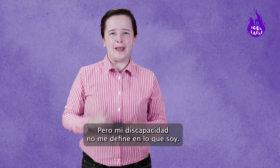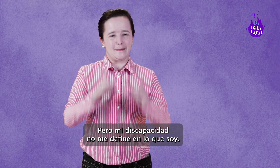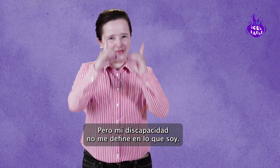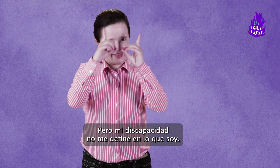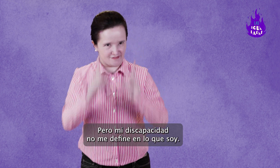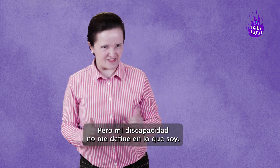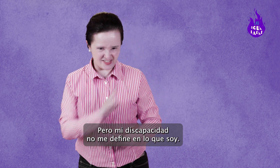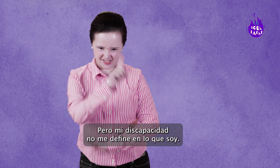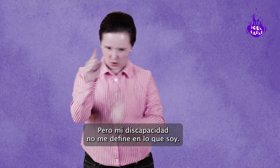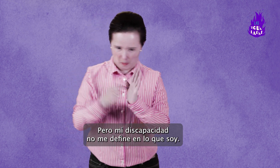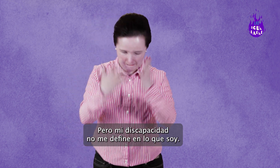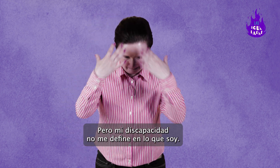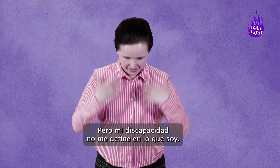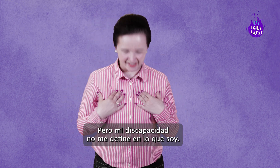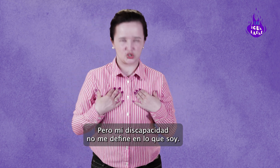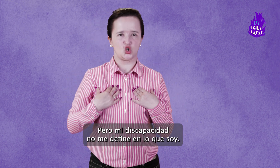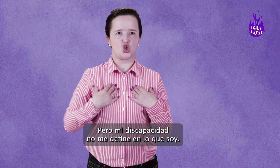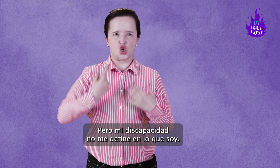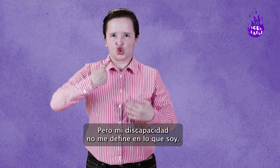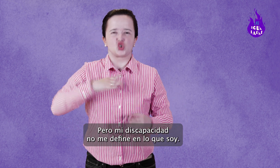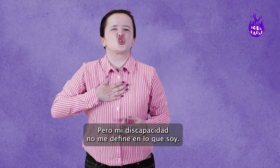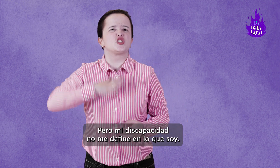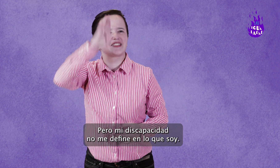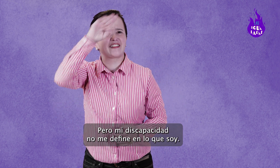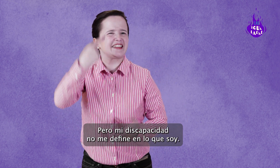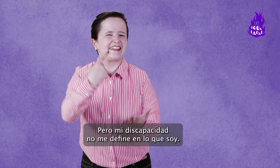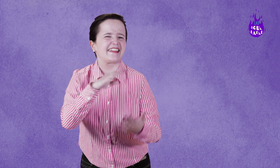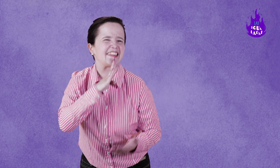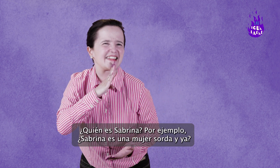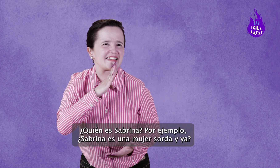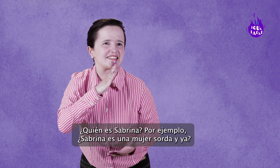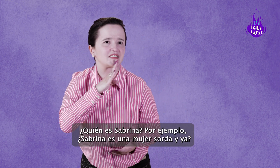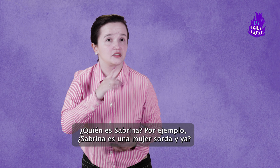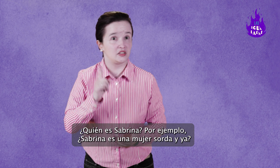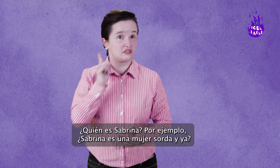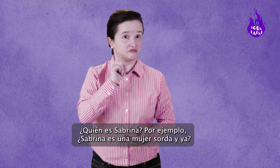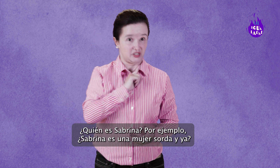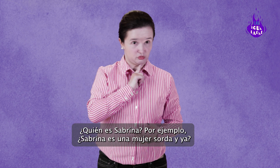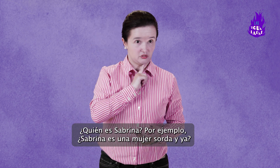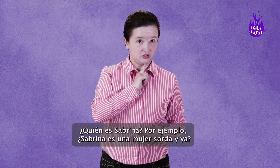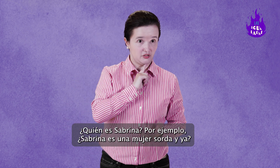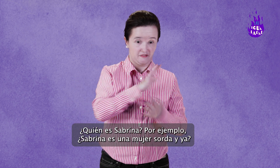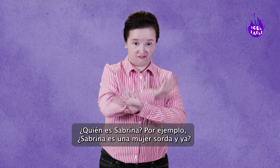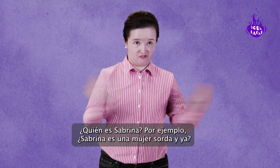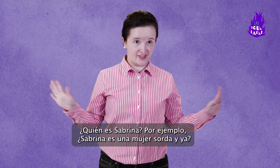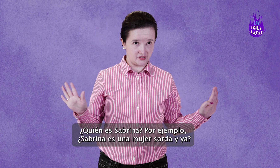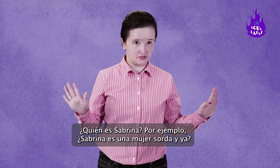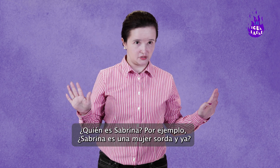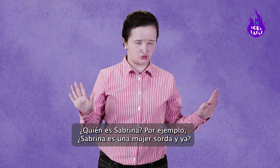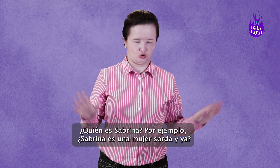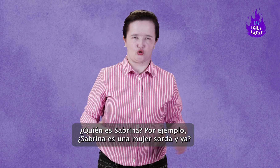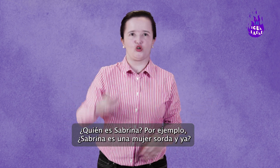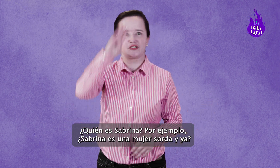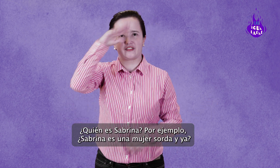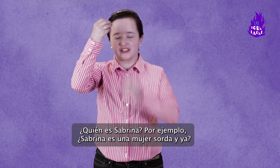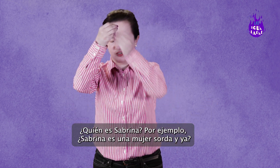discapacidad no me define en lo que soy. ¿Quién es Sabrina, por ejemplo? Sabrina es una mujer sorda, ¿y ya?